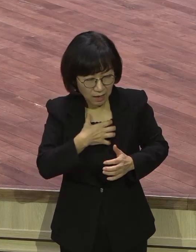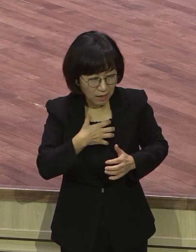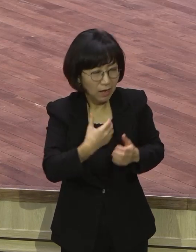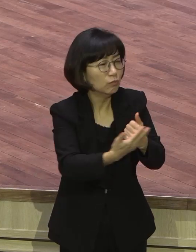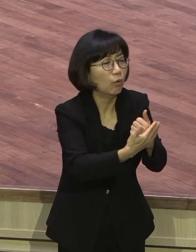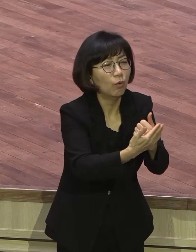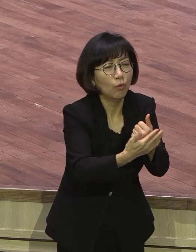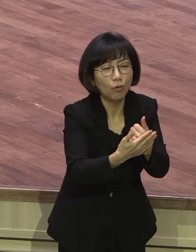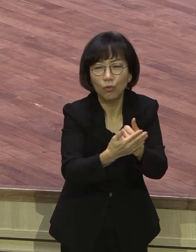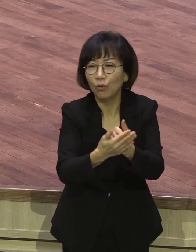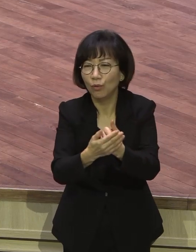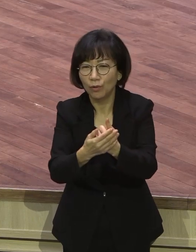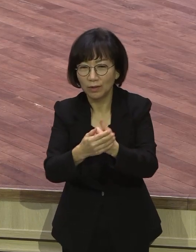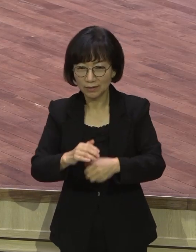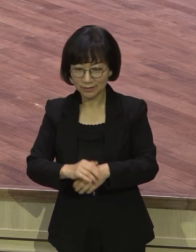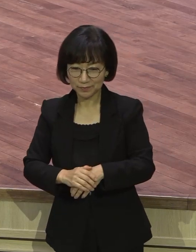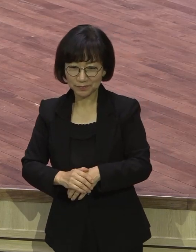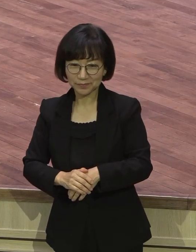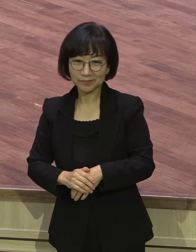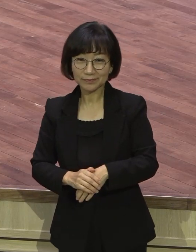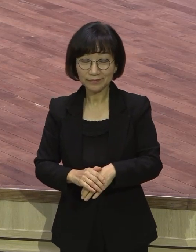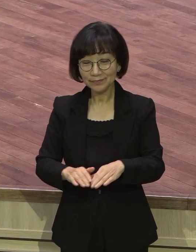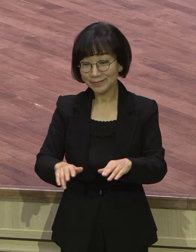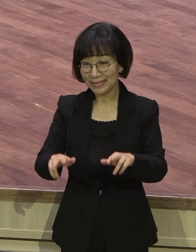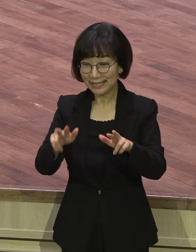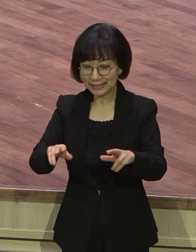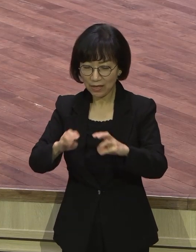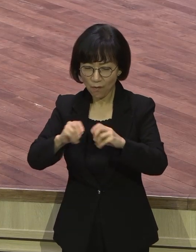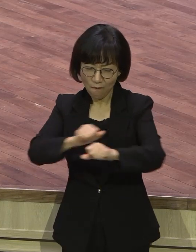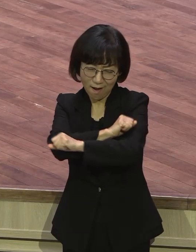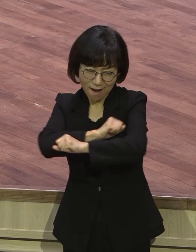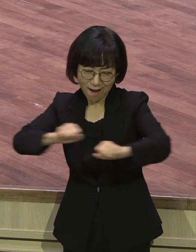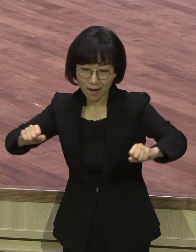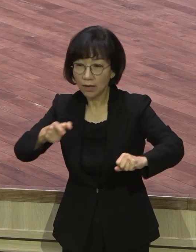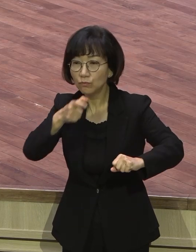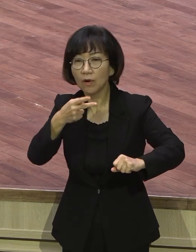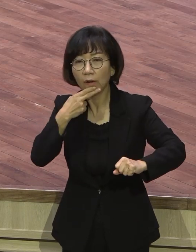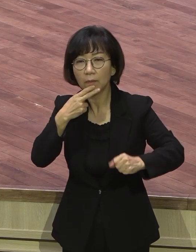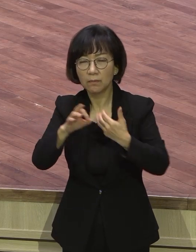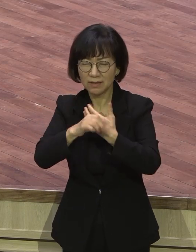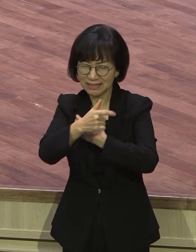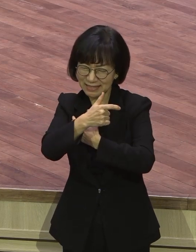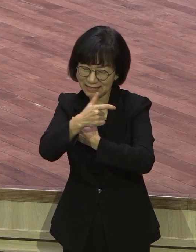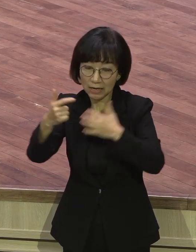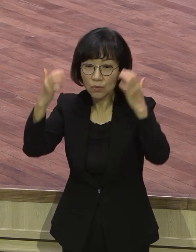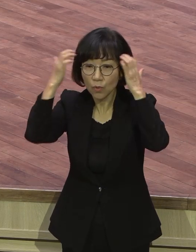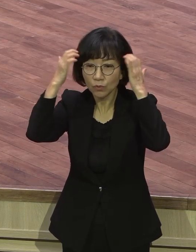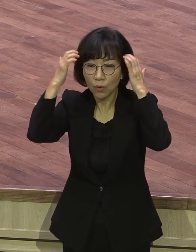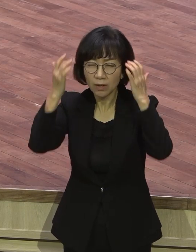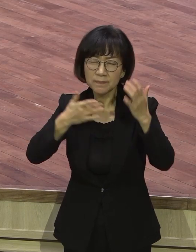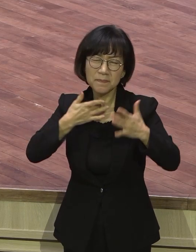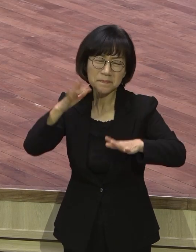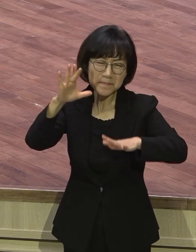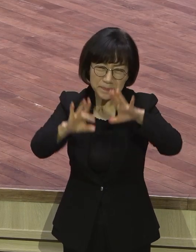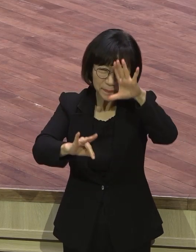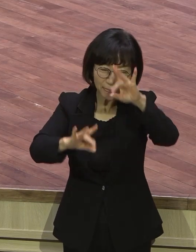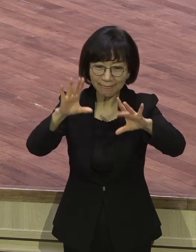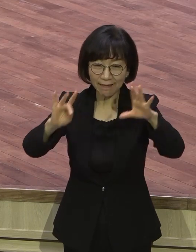광야에 마실 물이 없다는 건 정말 죽을 것 같은 고통이거든요 사실은 목이 말라 죽겠는데